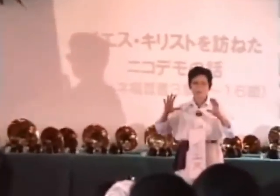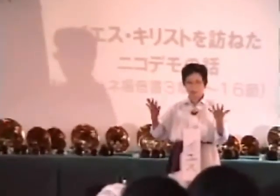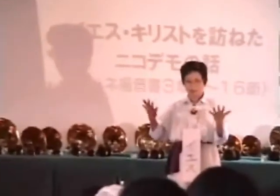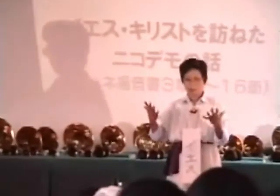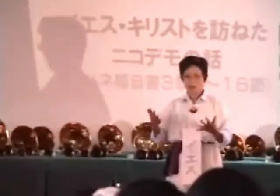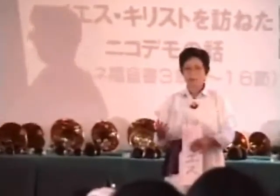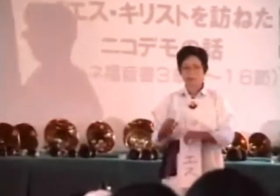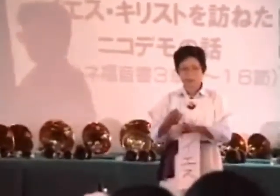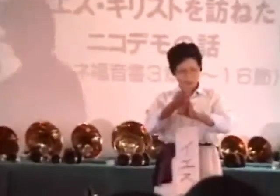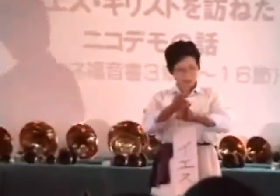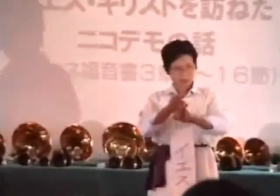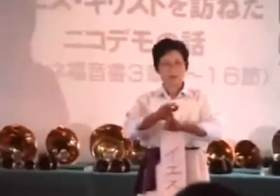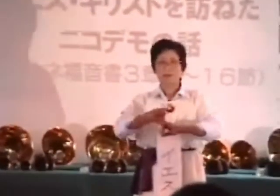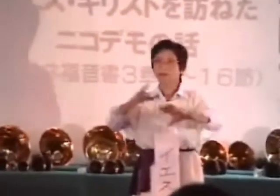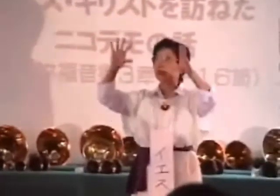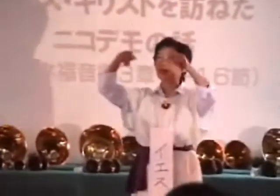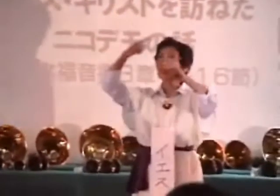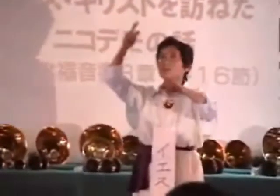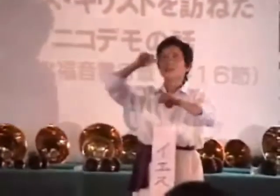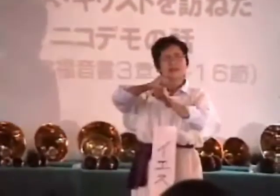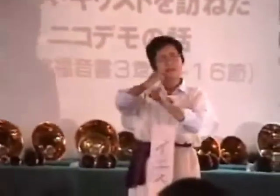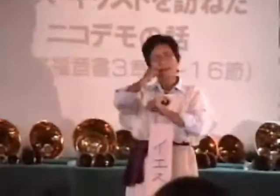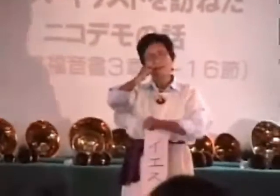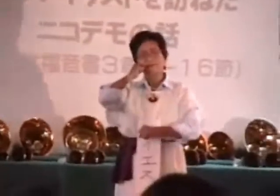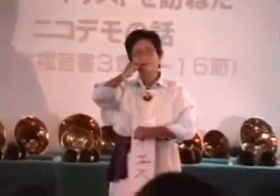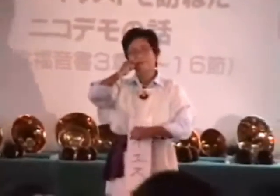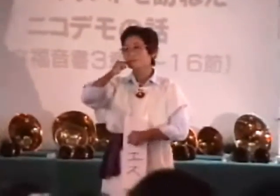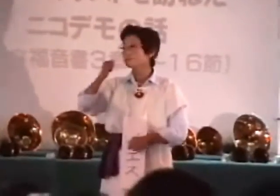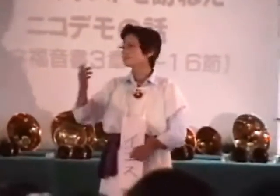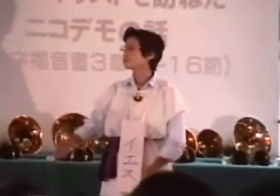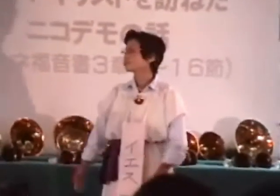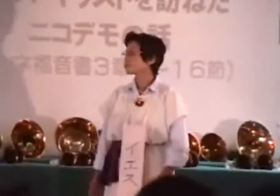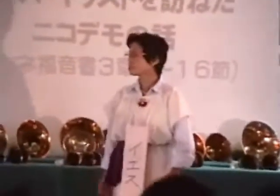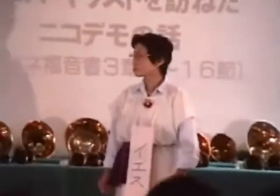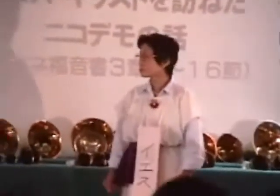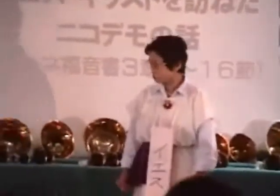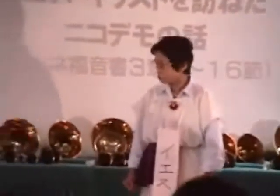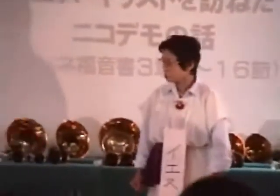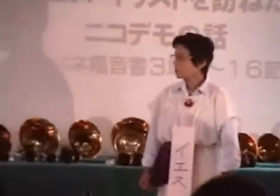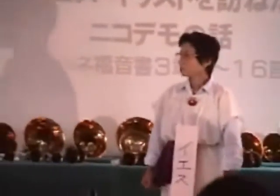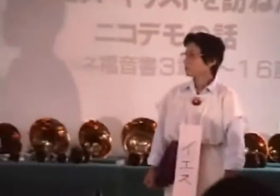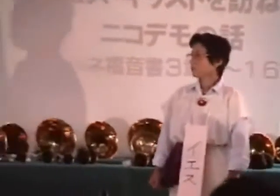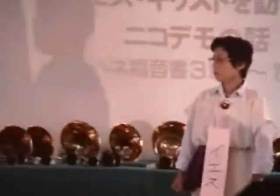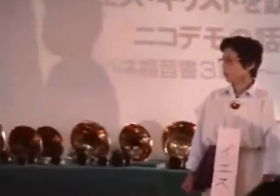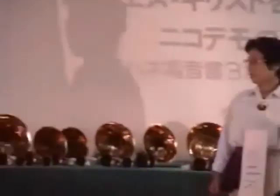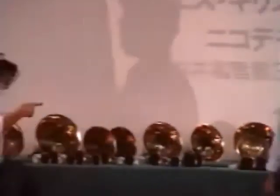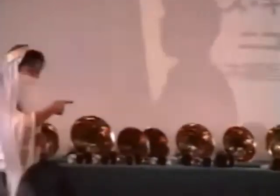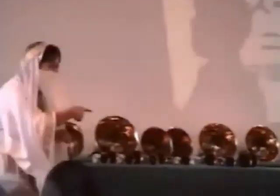はっきり言っておく、人は新しく生まれなければ神の国を見ることはできない。